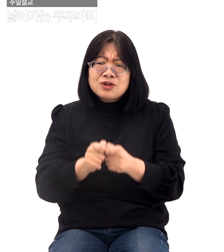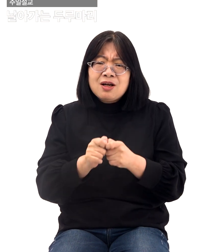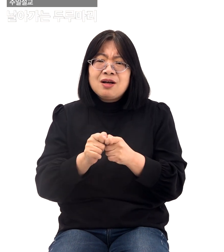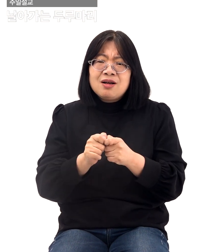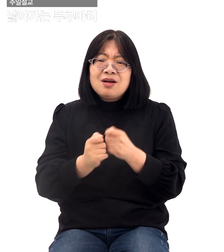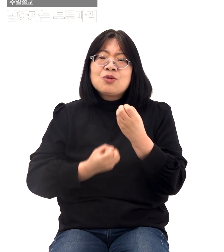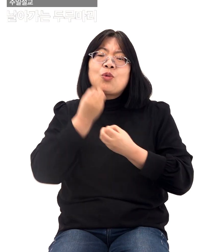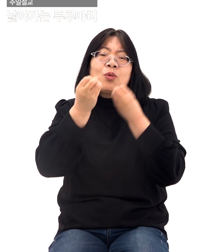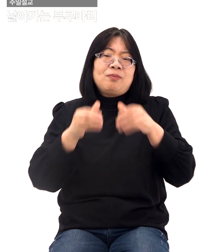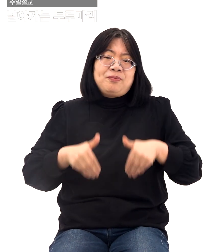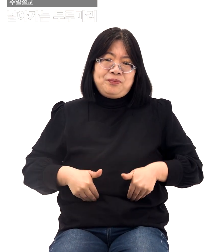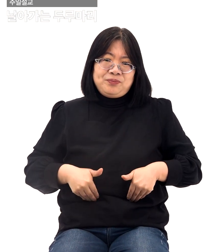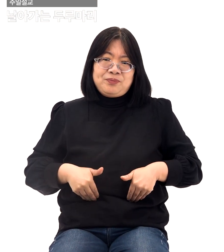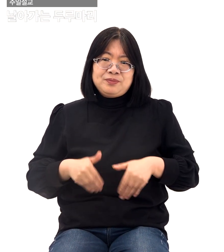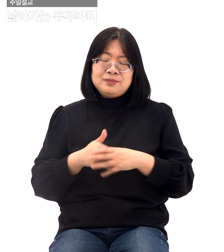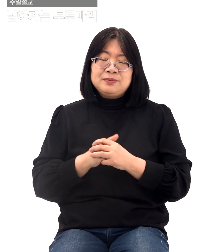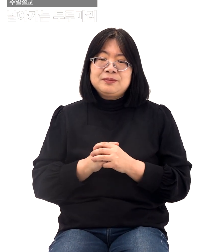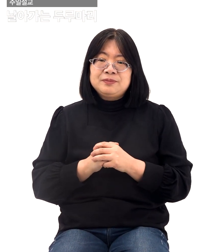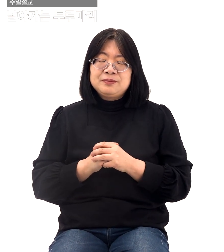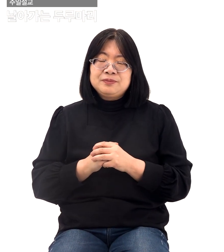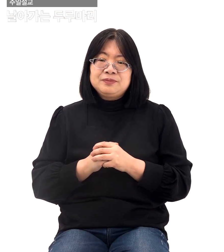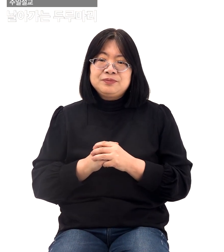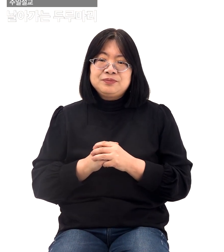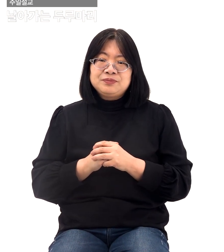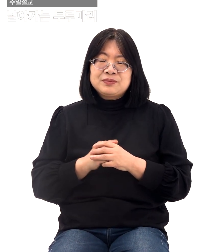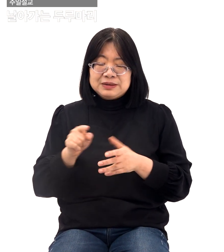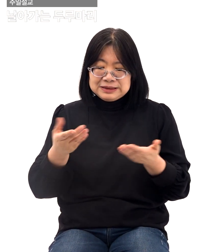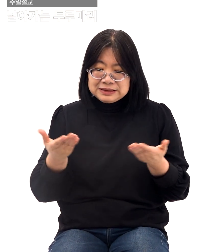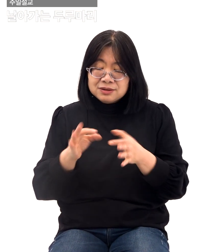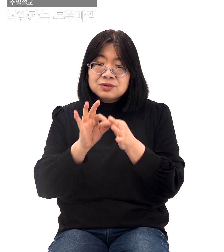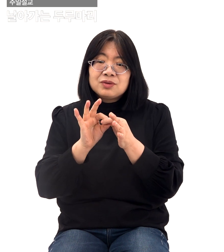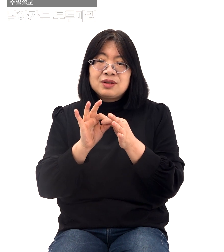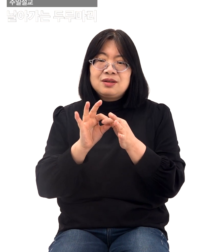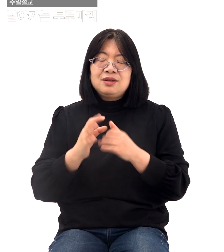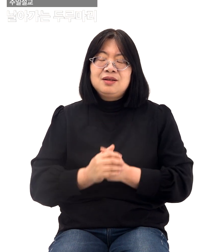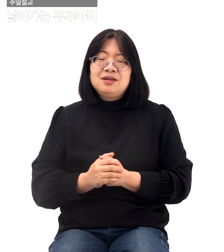구체적인 고백이 있어야 됩니다. 이 일을 통해서